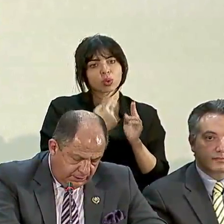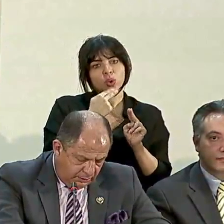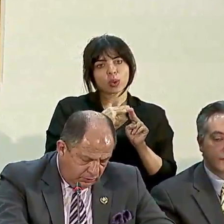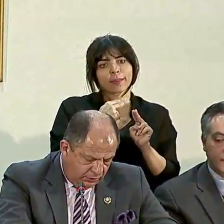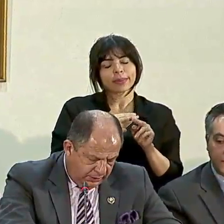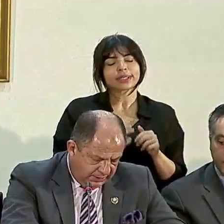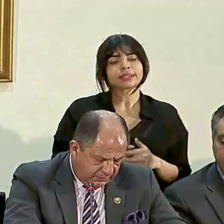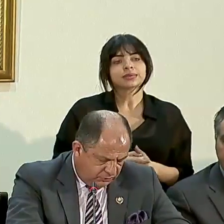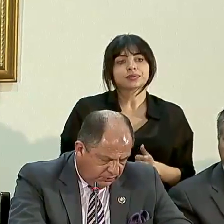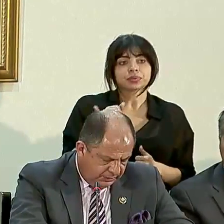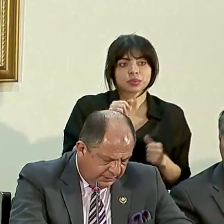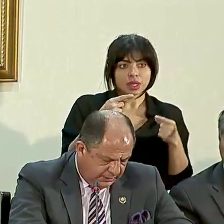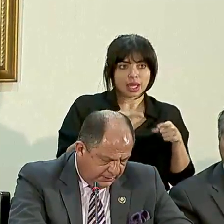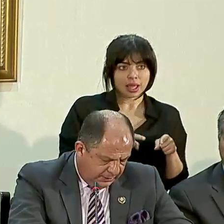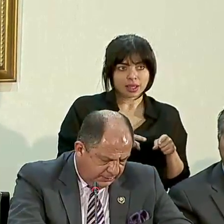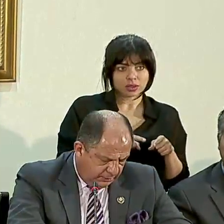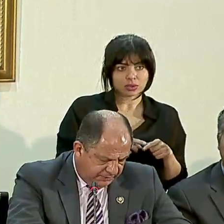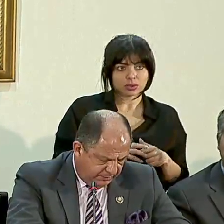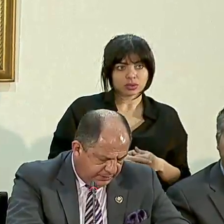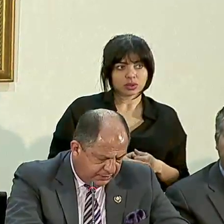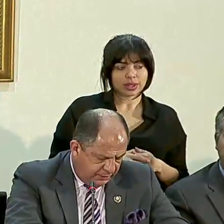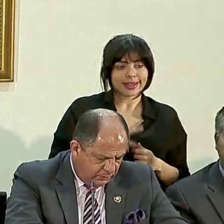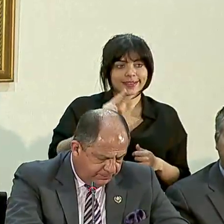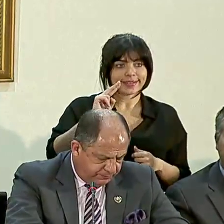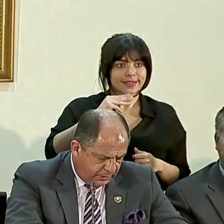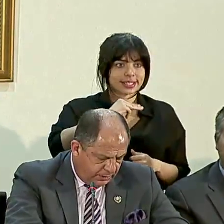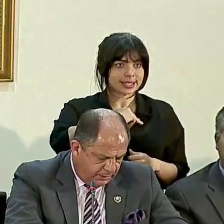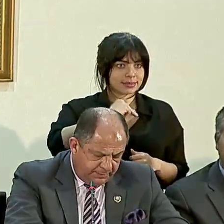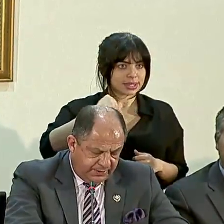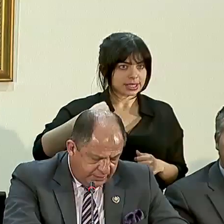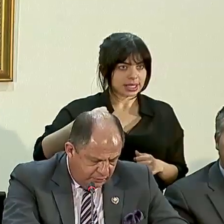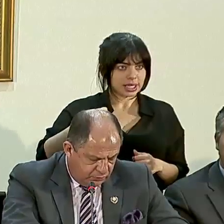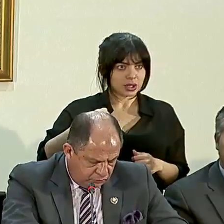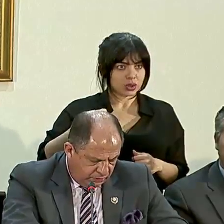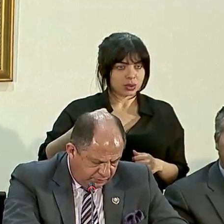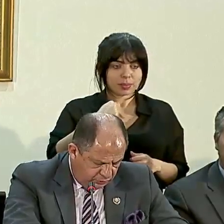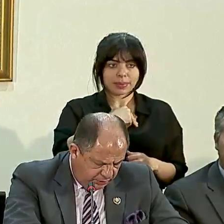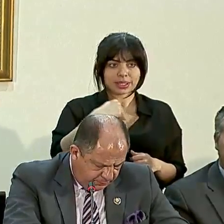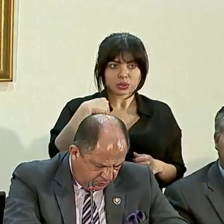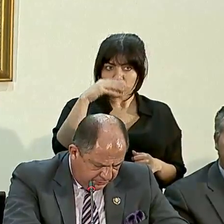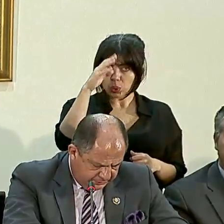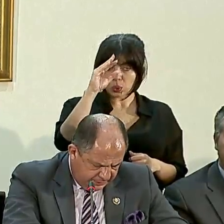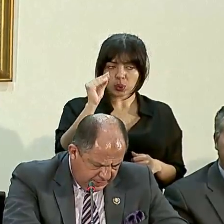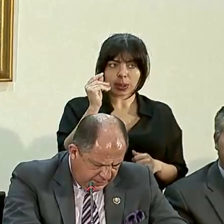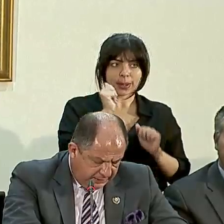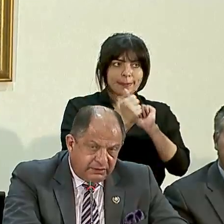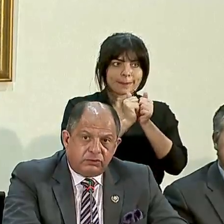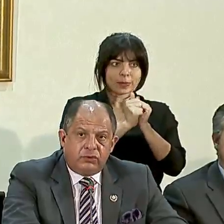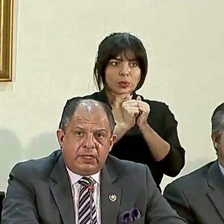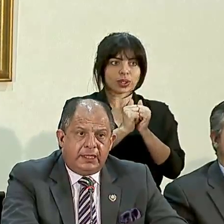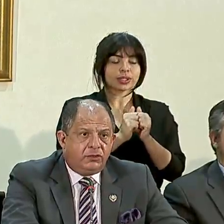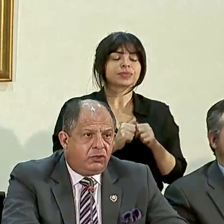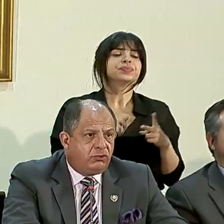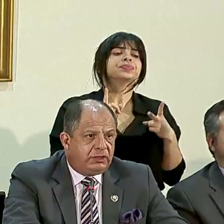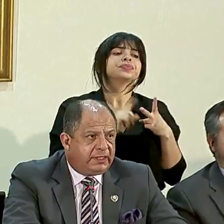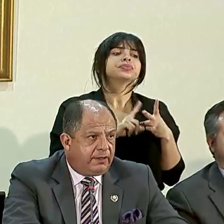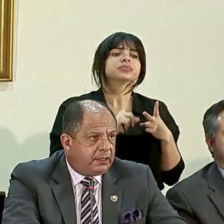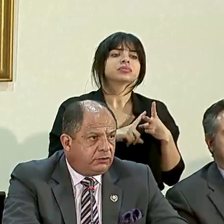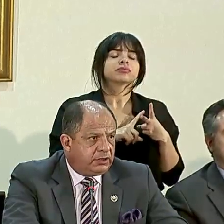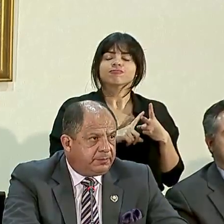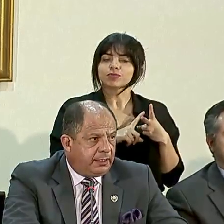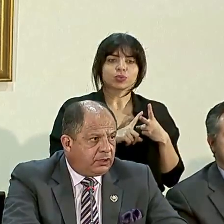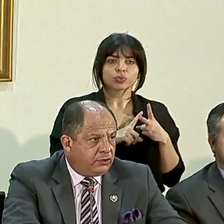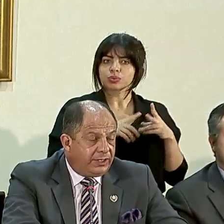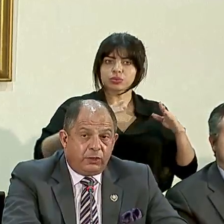Igualmente, el caso de la, del viceministerio, del Ministerio de Cultura, Juventud y Deportes. En segundo lugar, no